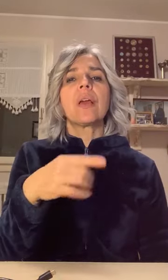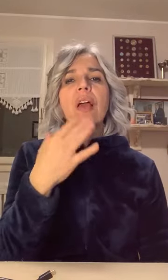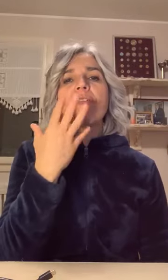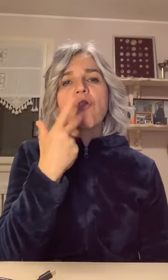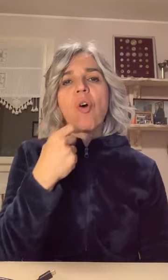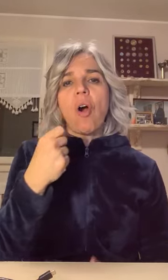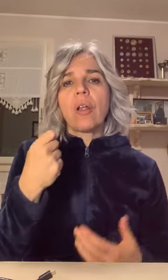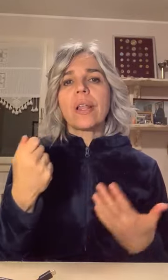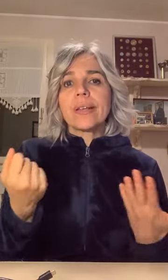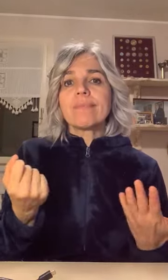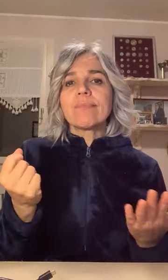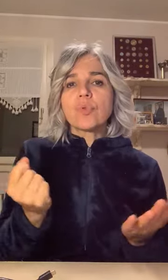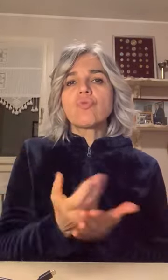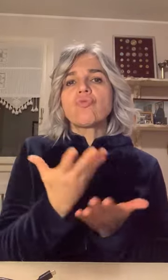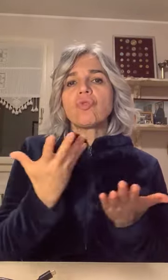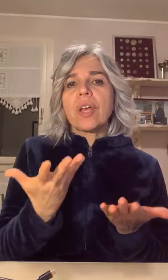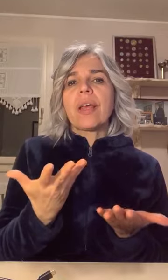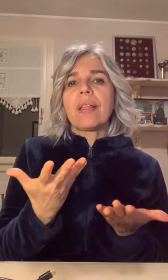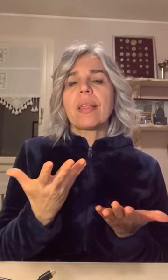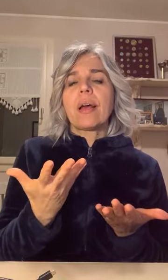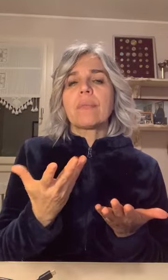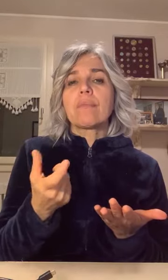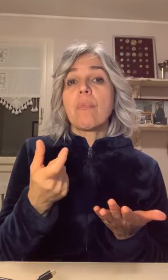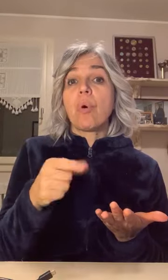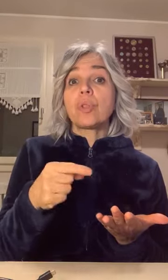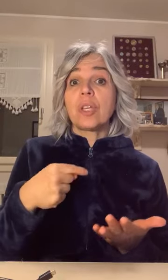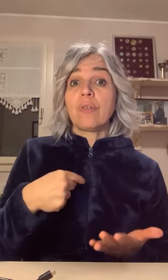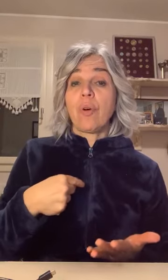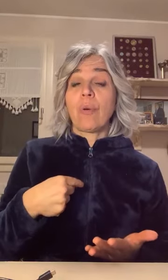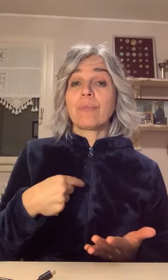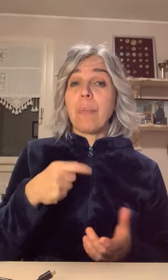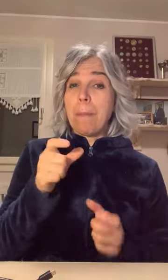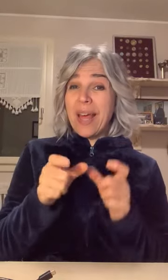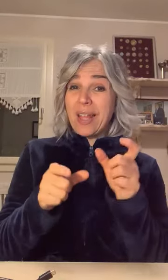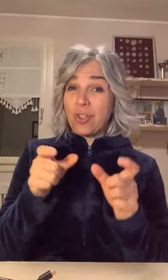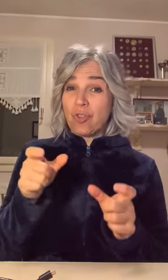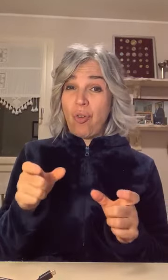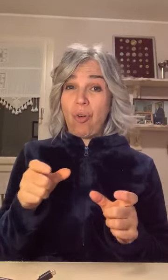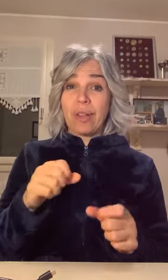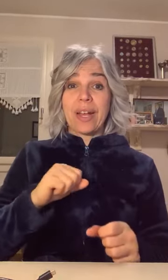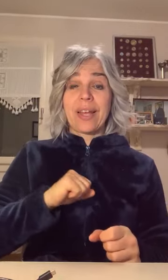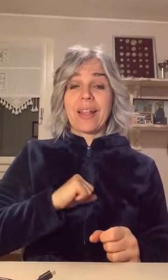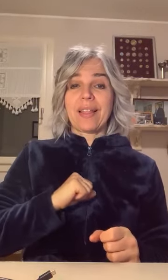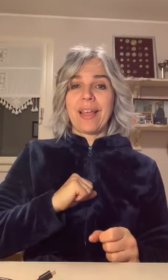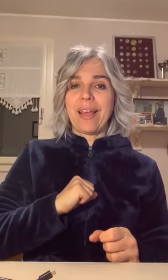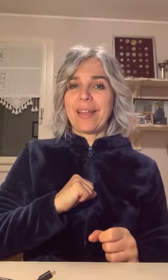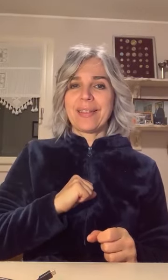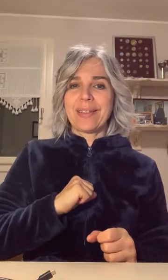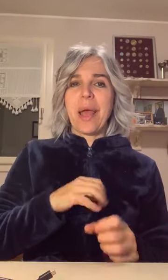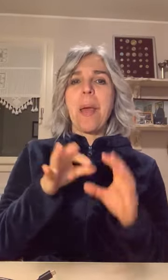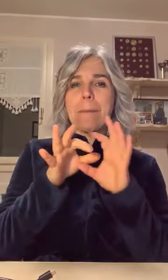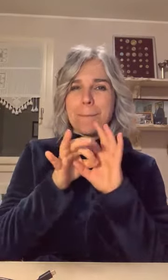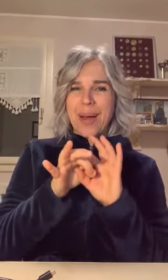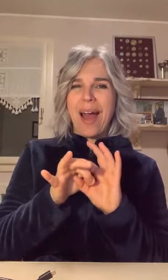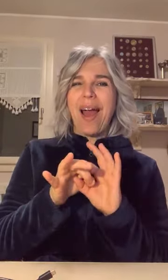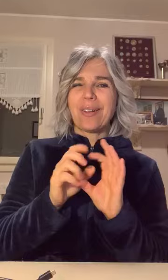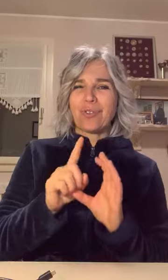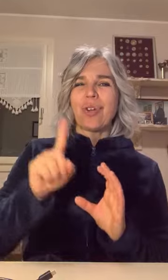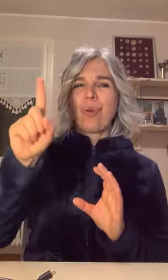parte dei giusti. Sì, giustificati dunque per fede, abbiamo pace con Dio. E giusti sono coloro, tutti coloro